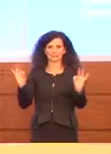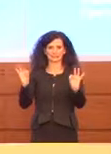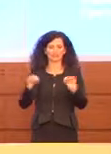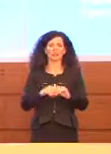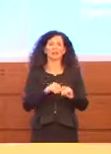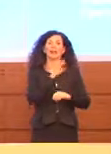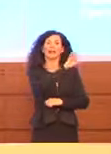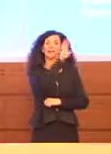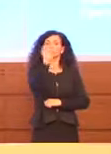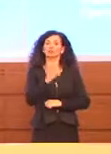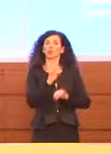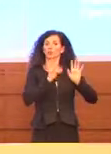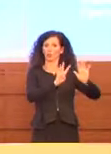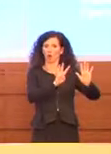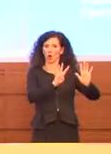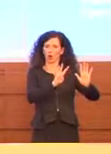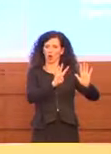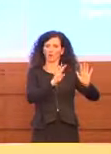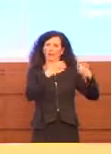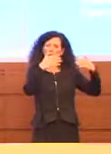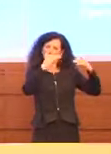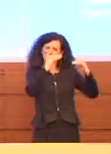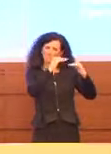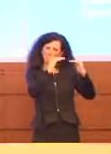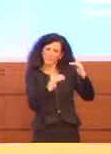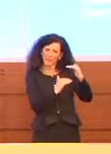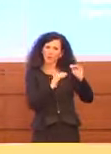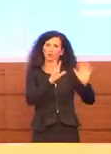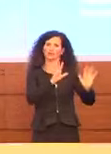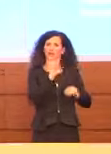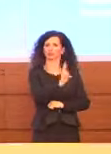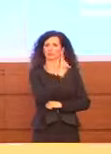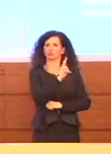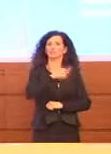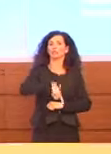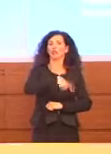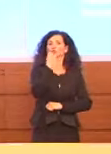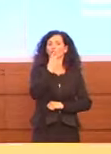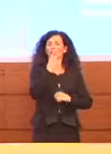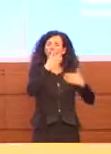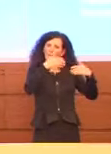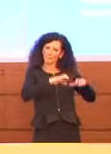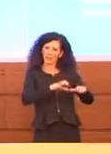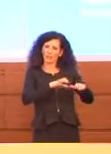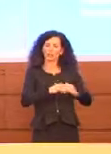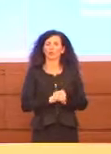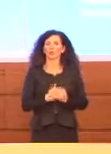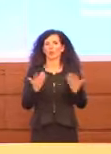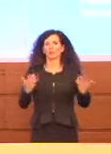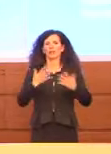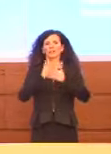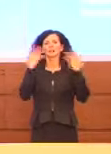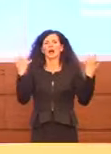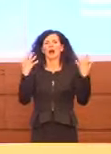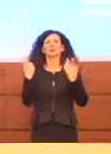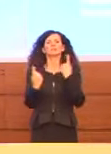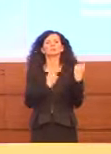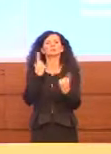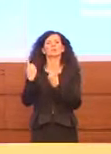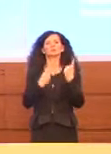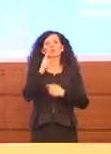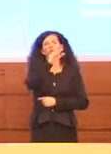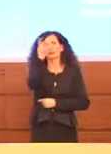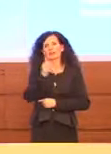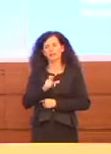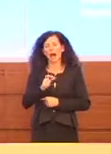con meno di dieci decessi giornalieri e abbiamo chiaramente una conferma